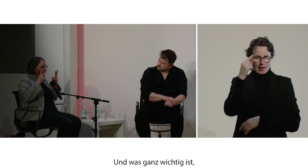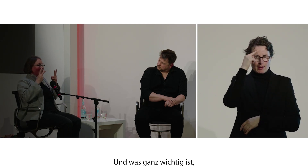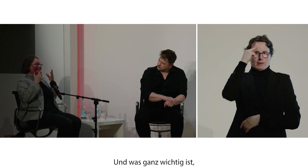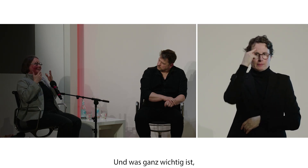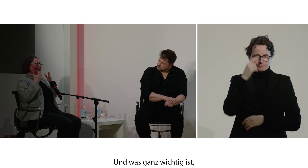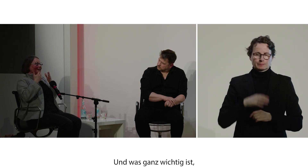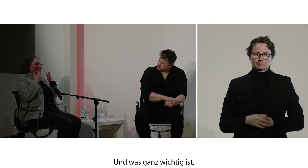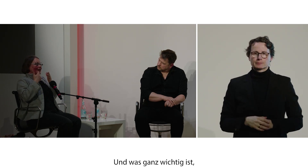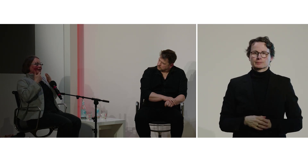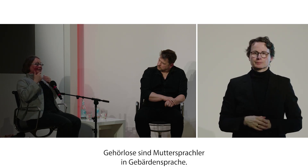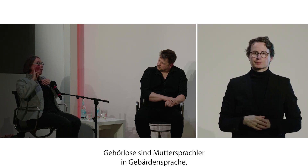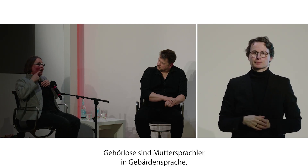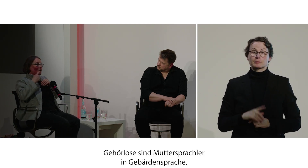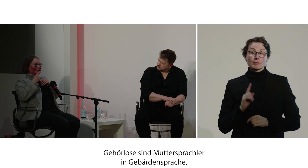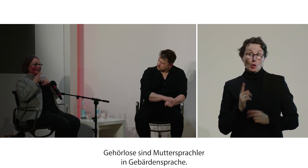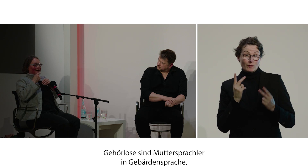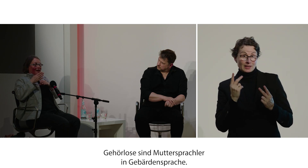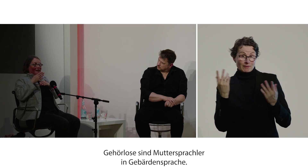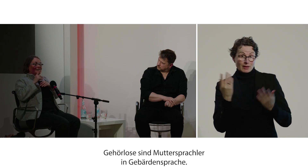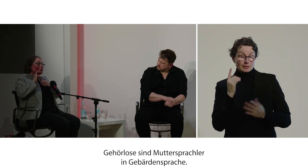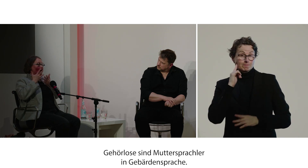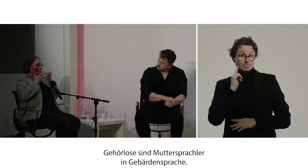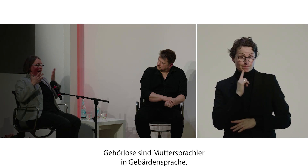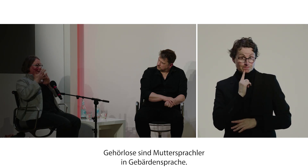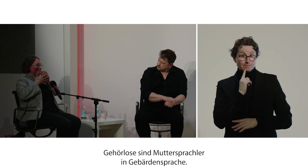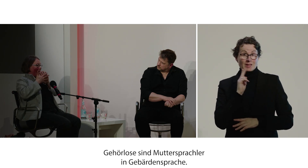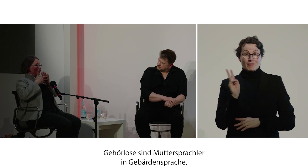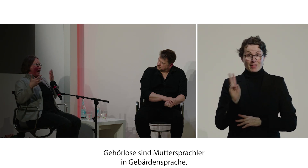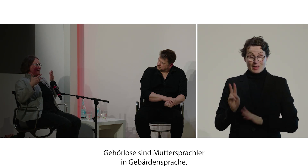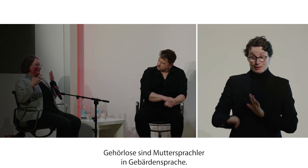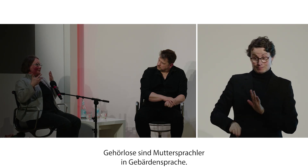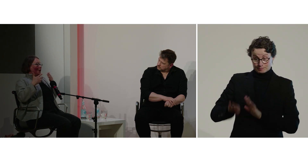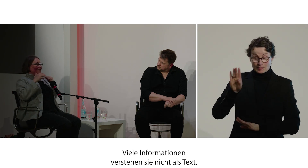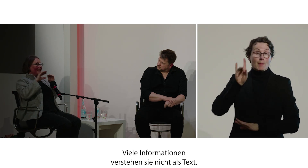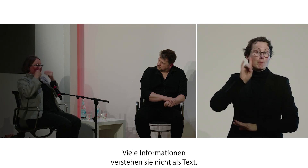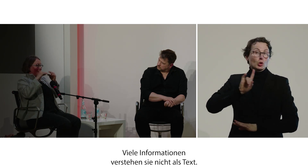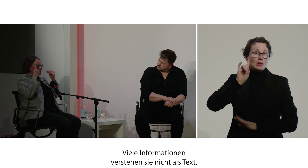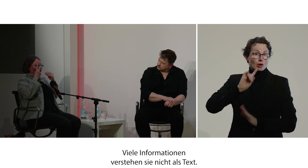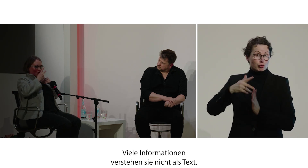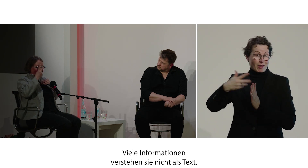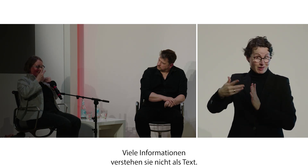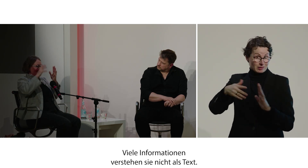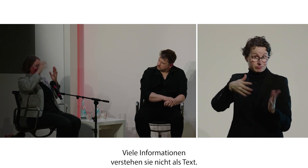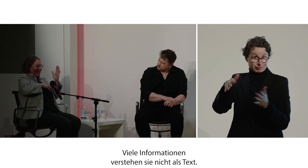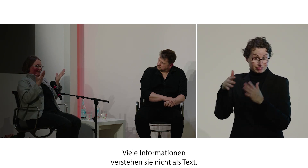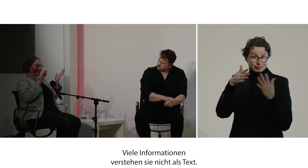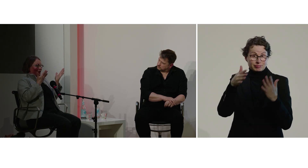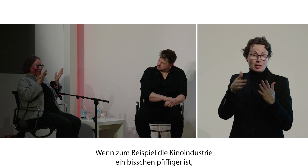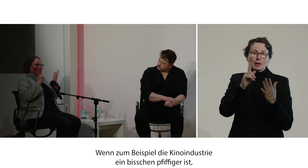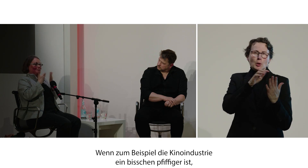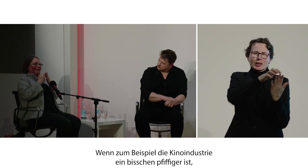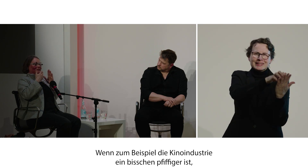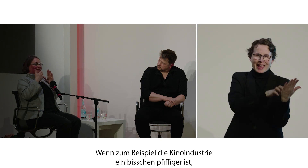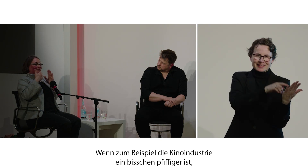Und auch, was ganz wichtig ist, Gehörlose sind Muttersprache, Gebärdensprache. Und viele Informationen verstehen sie nicht, Text.